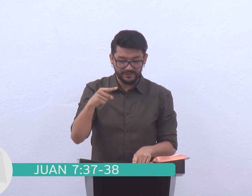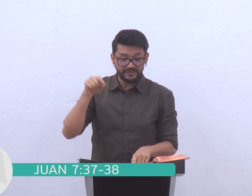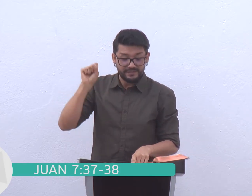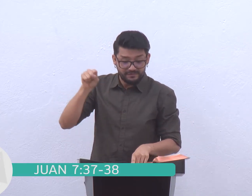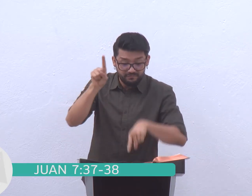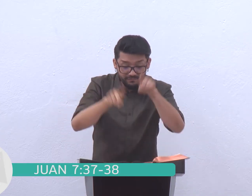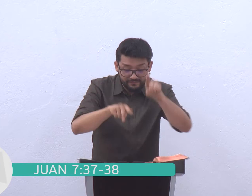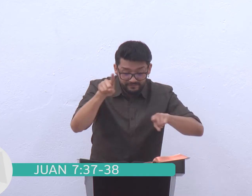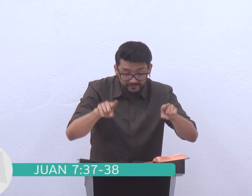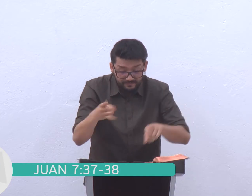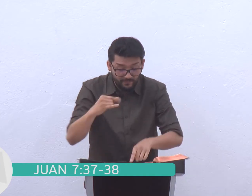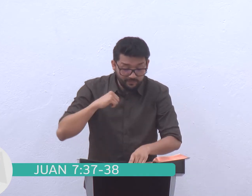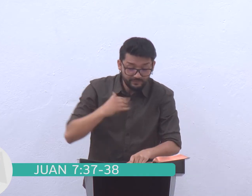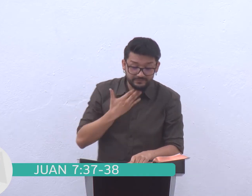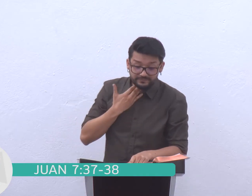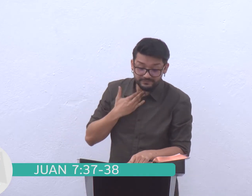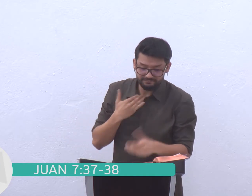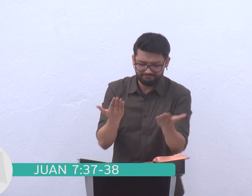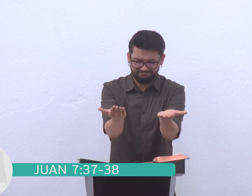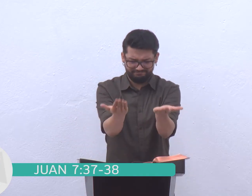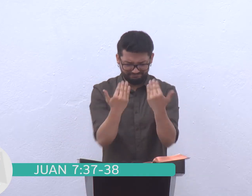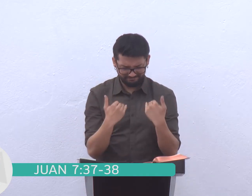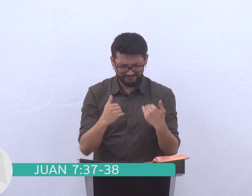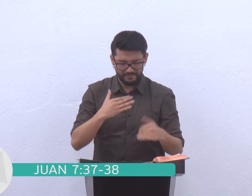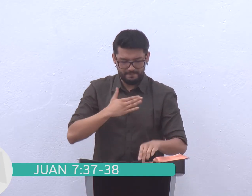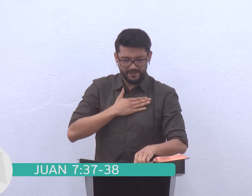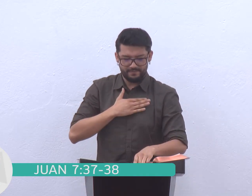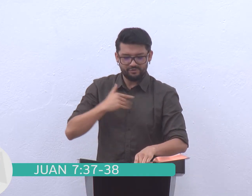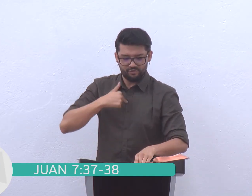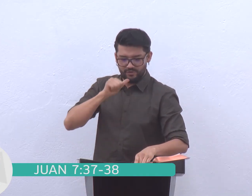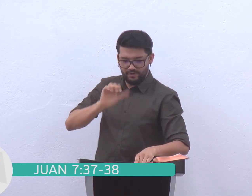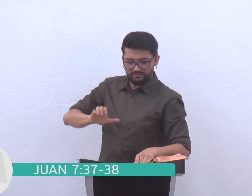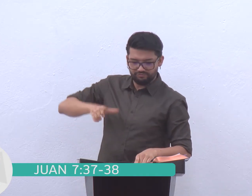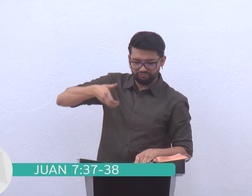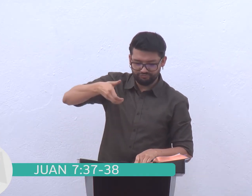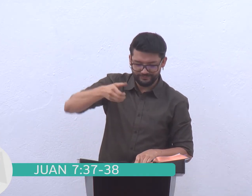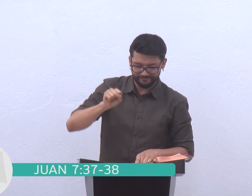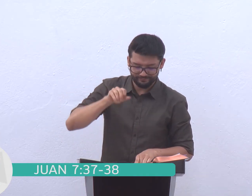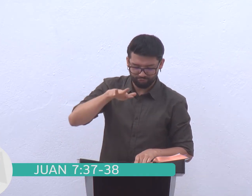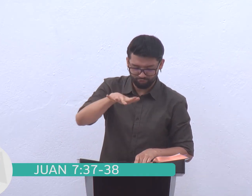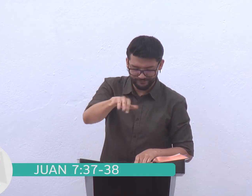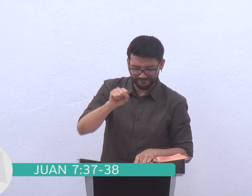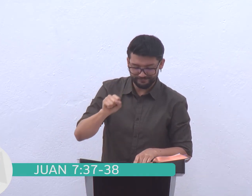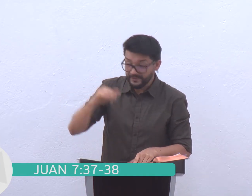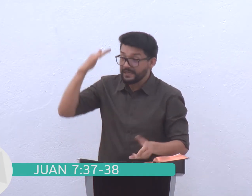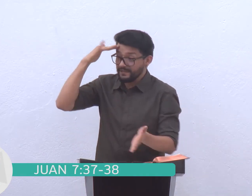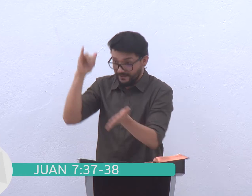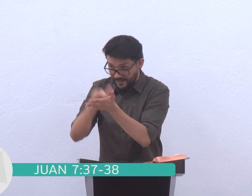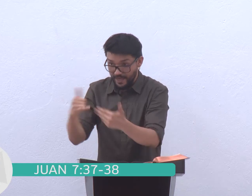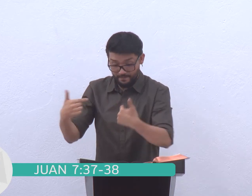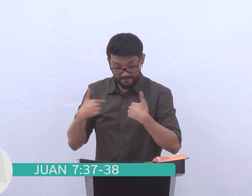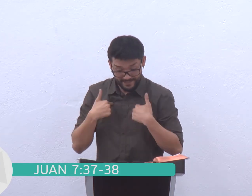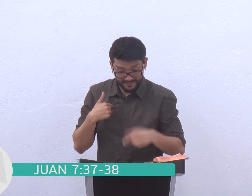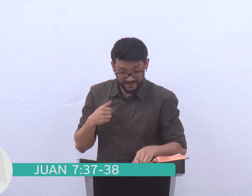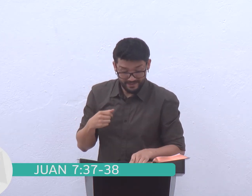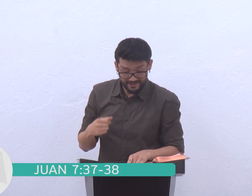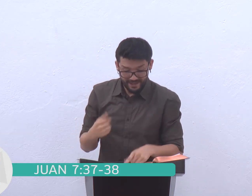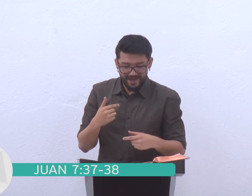si alguno tiene sed, venga a mí y beba. El que cree en mí, como dice la